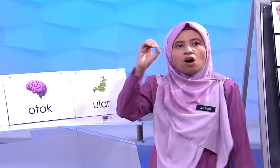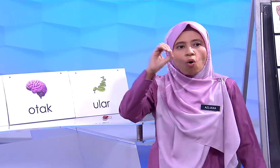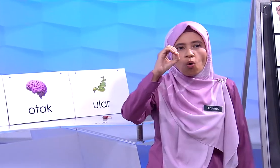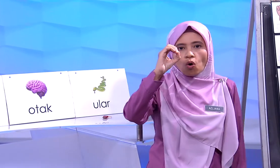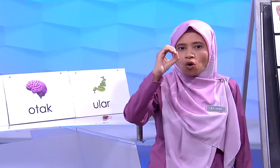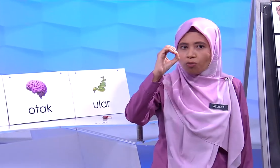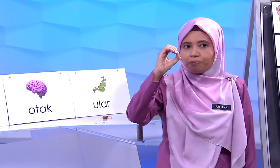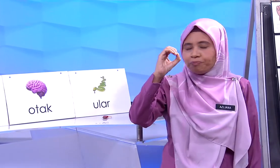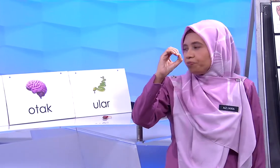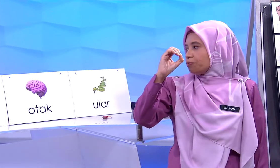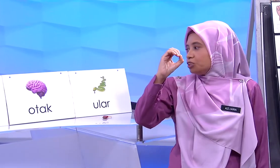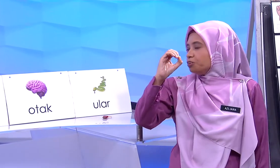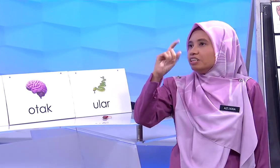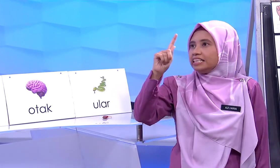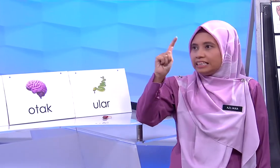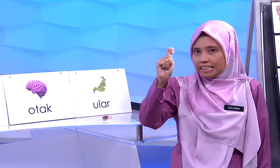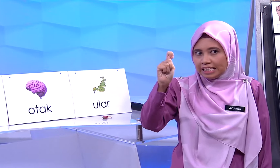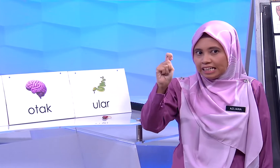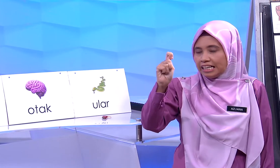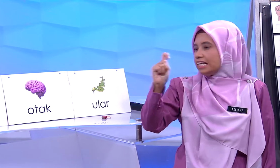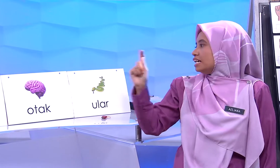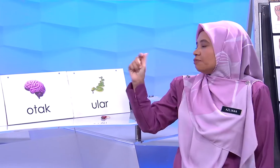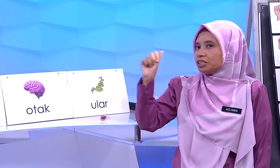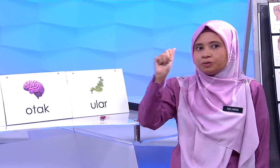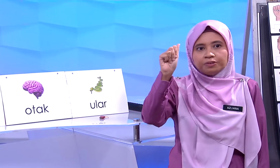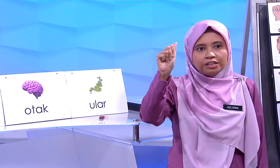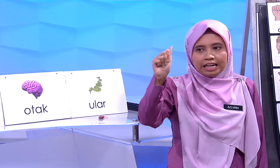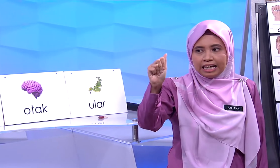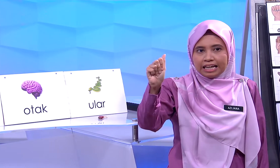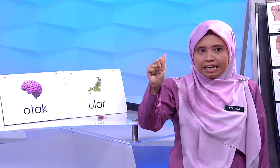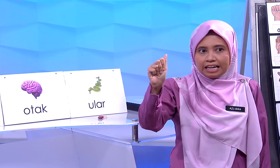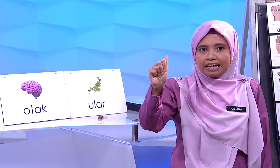oh atuh Ih ih